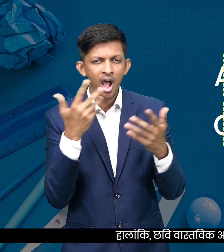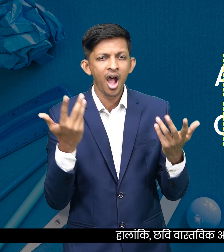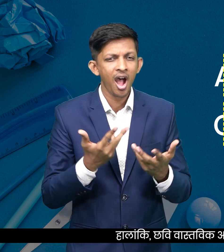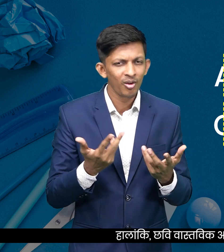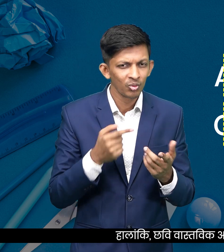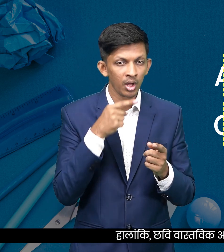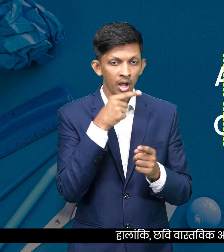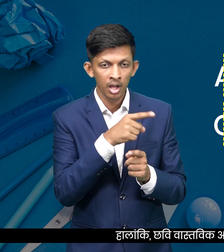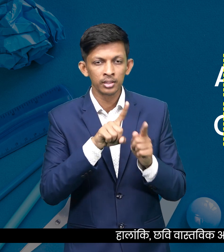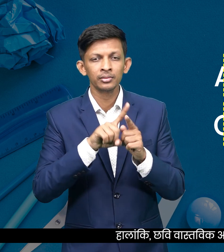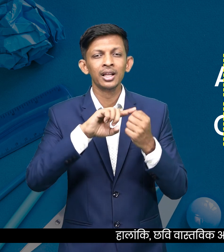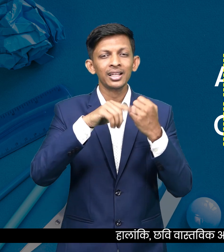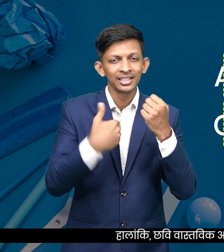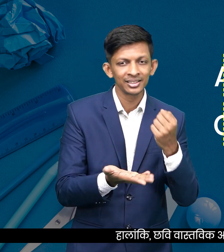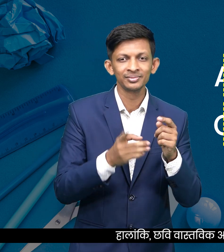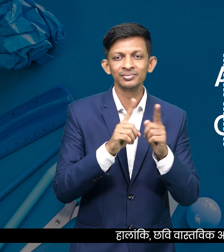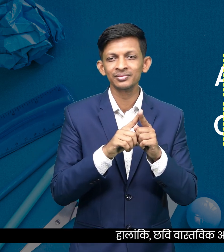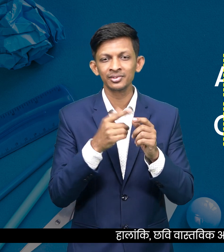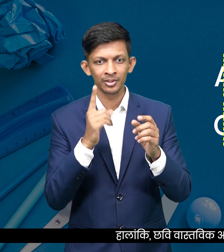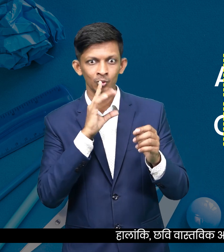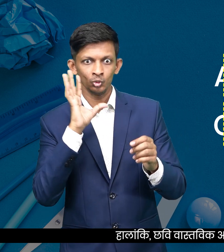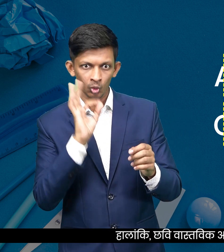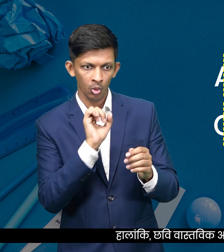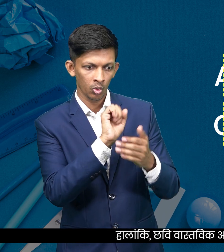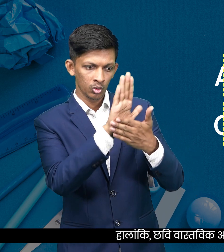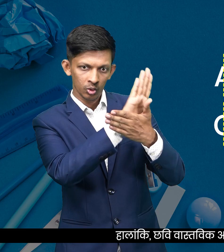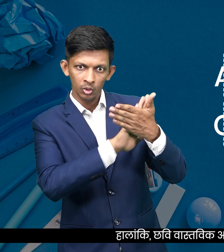हालांकि छवि वास्तविक आकृति का एक पार्श्व उल्टा है।